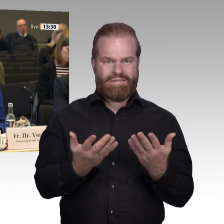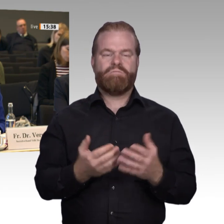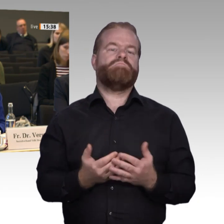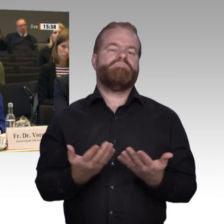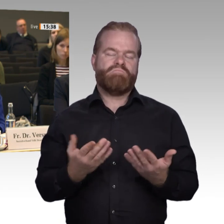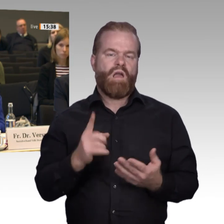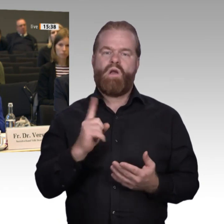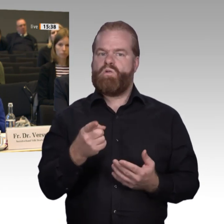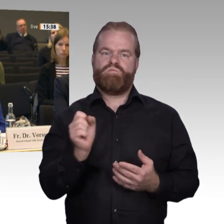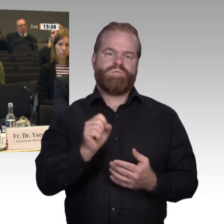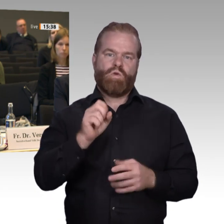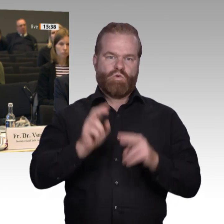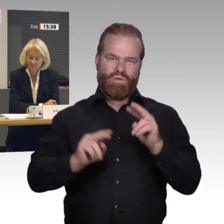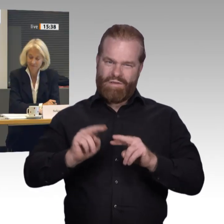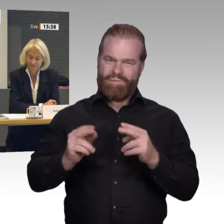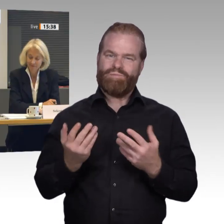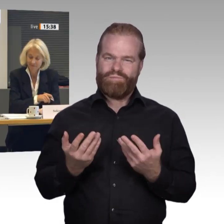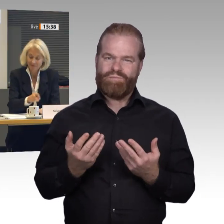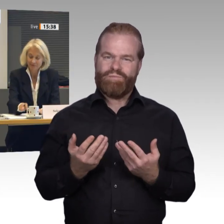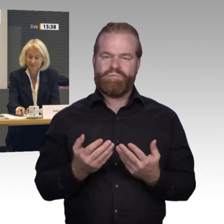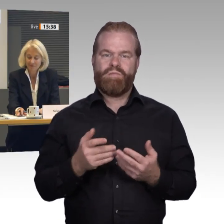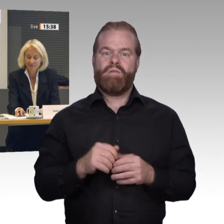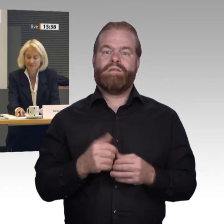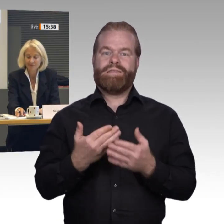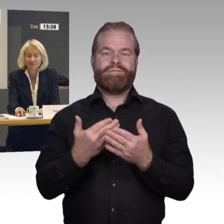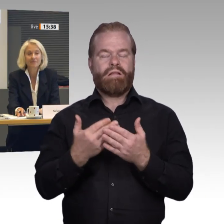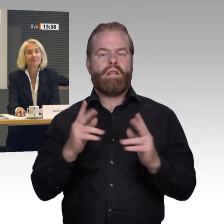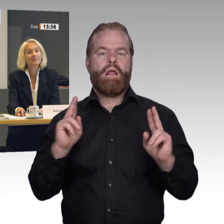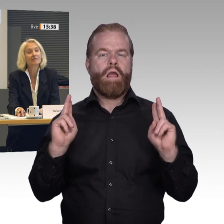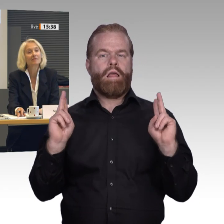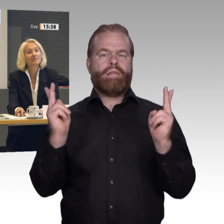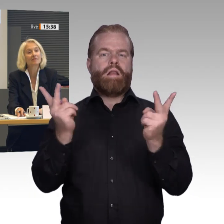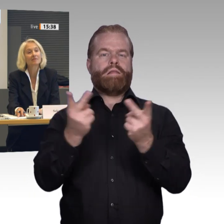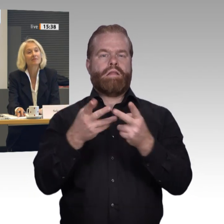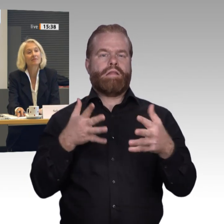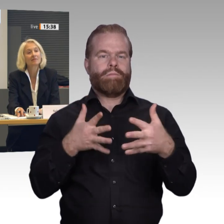Familien sehr wünschenswert. Dankeschön. Und wer möchte für den Deutschen Verein antworten?